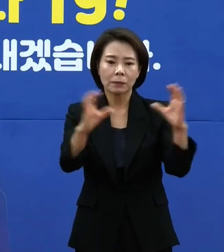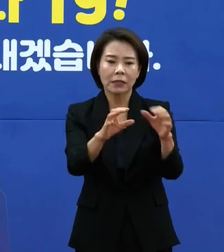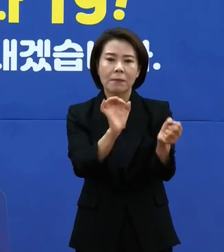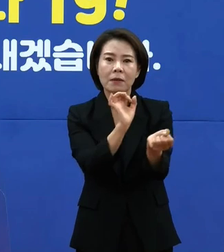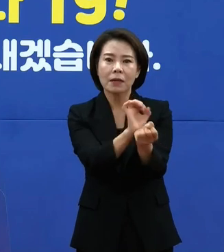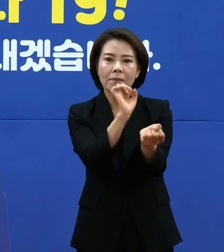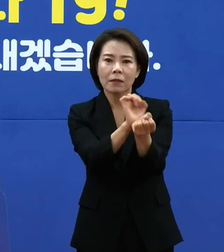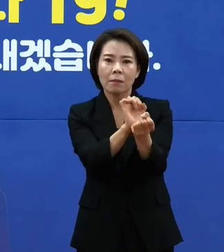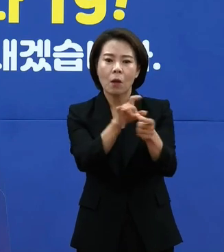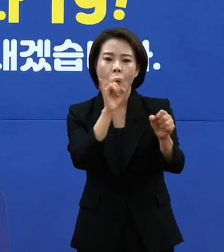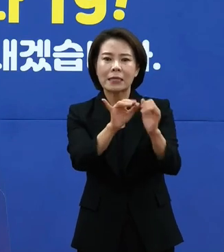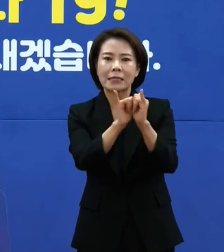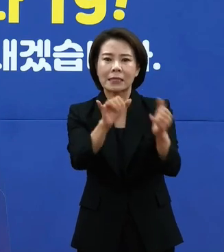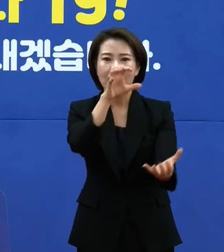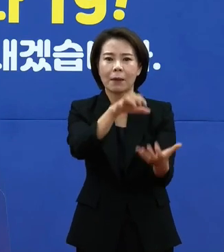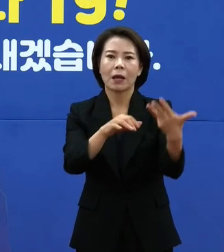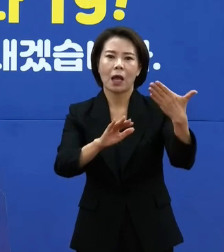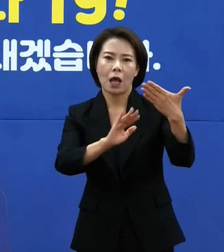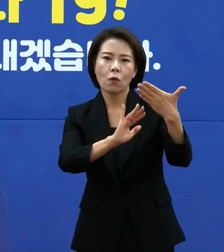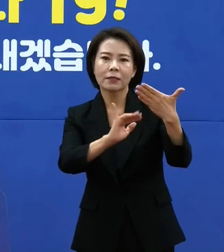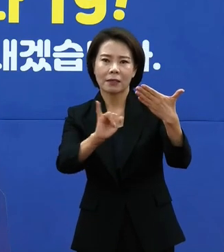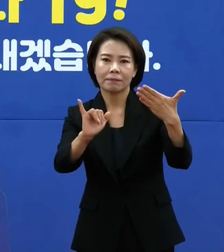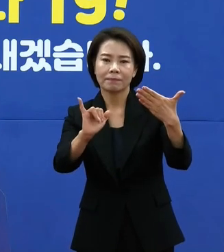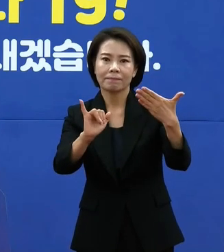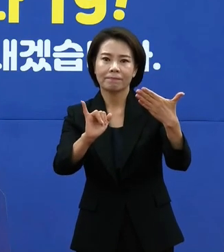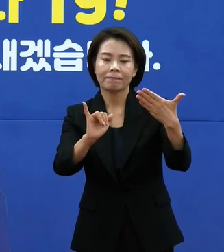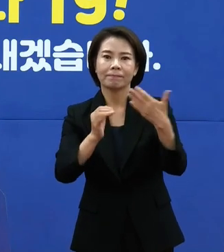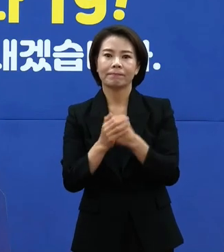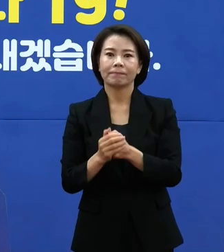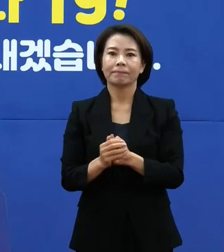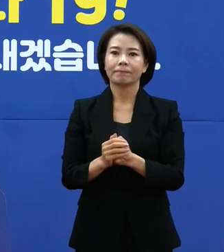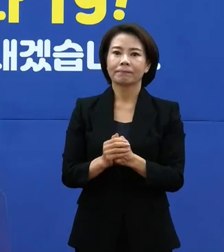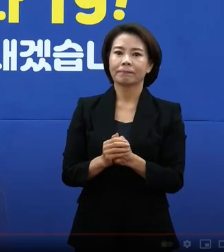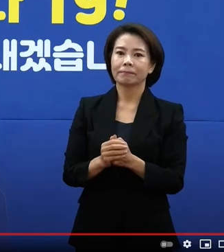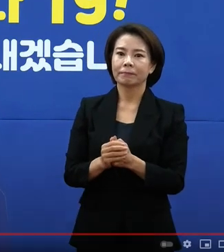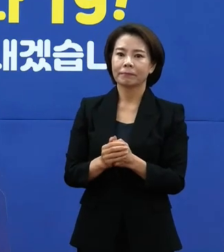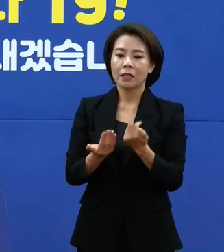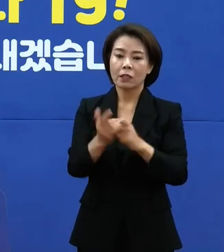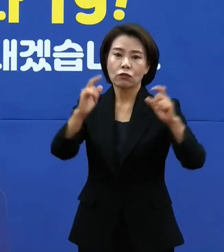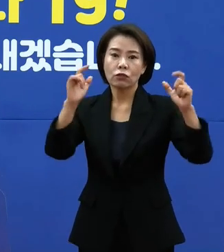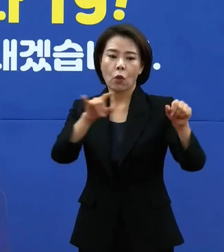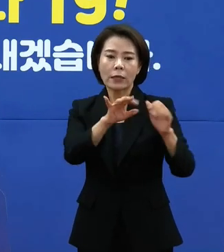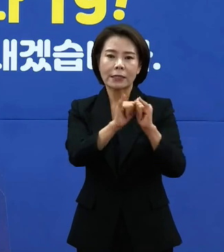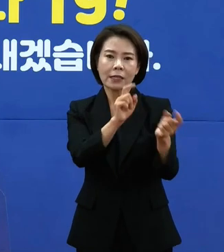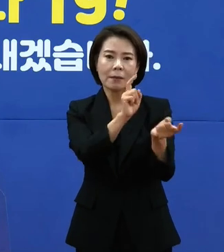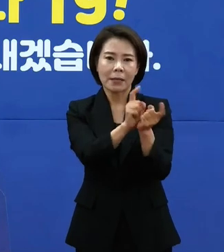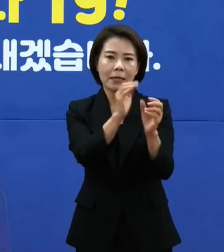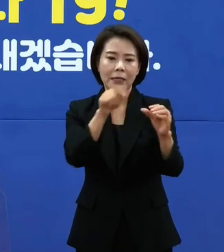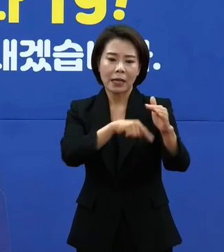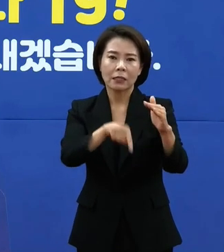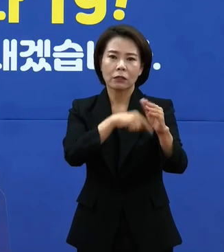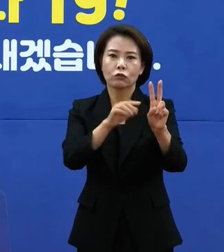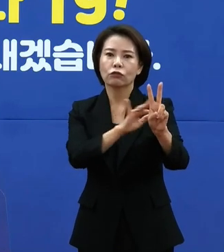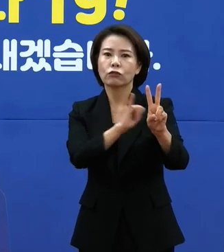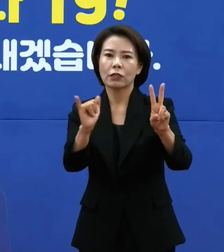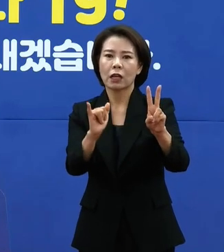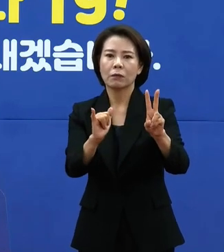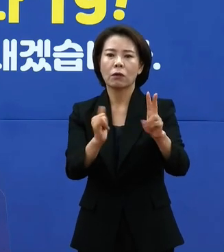감염 확진자는 총 9명으로 늘었습니다. 또한 제주 지역 확진자의 접촉자 중에 2명은